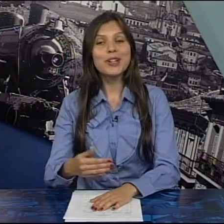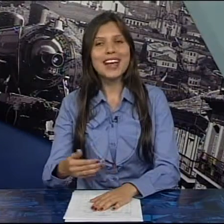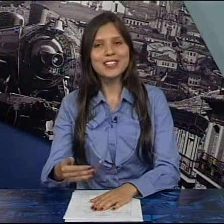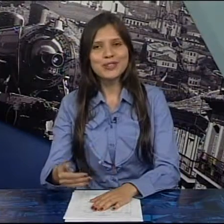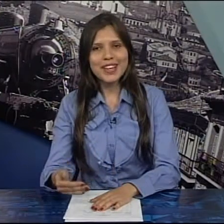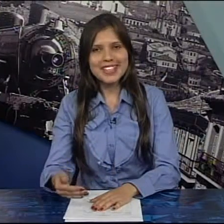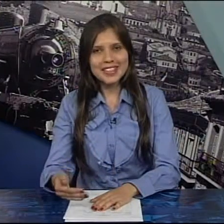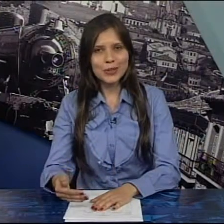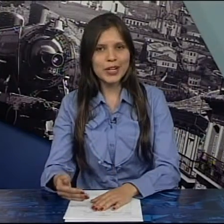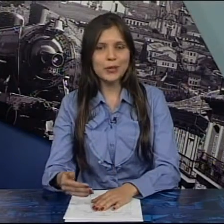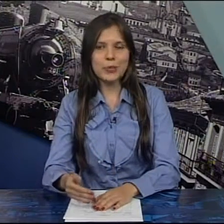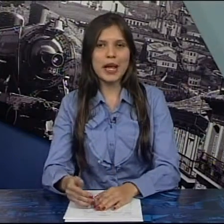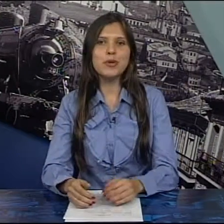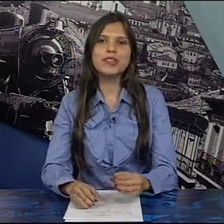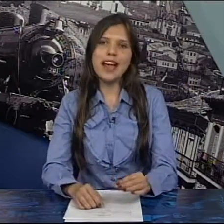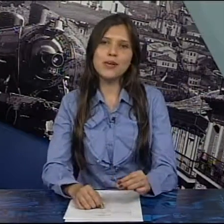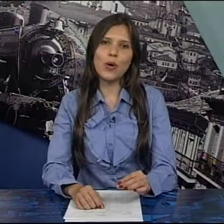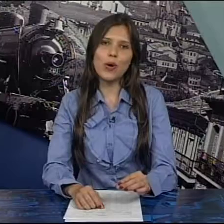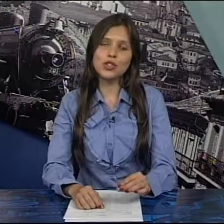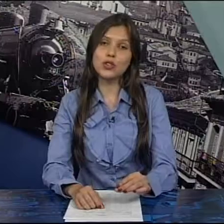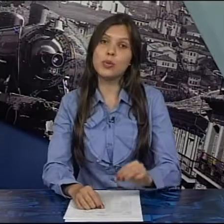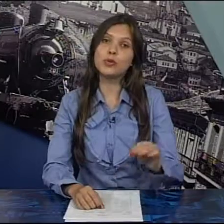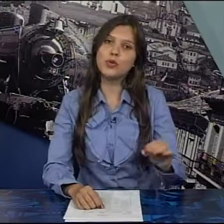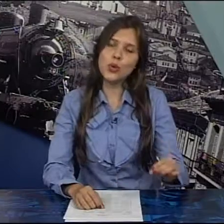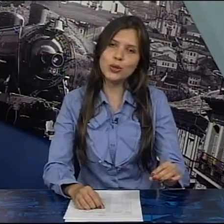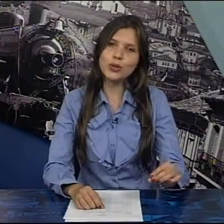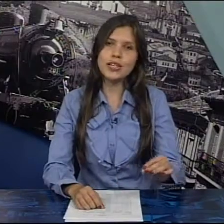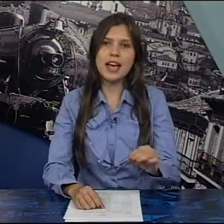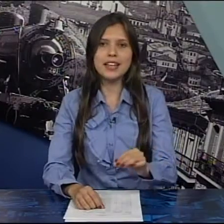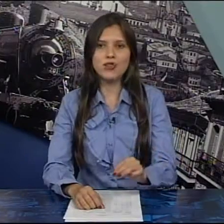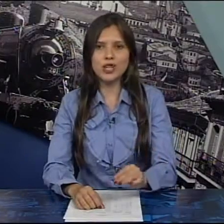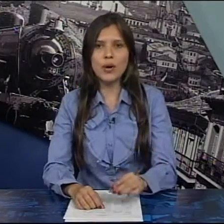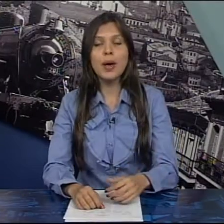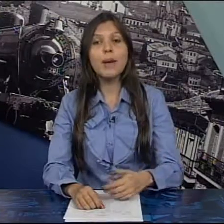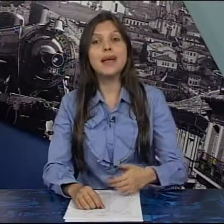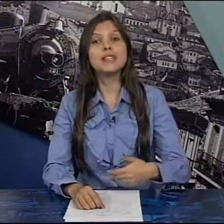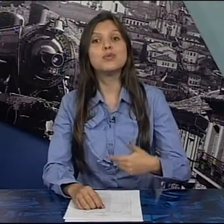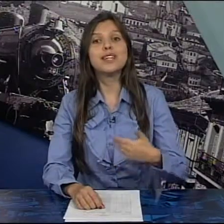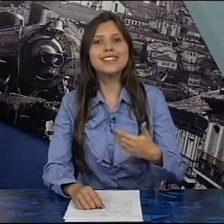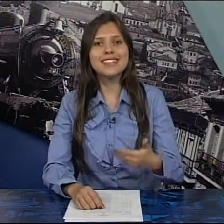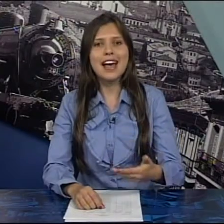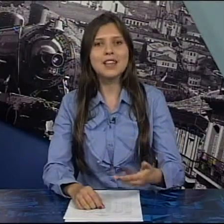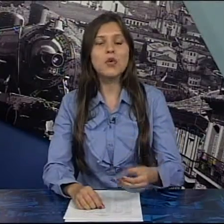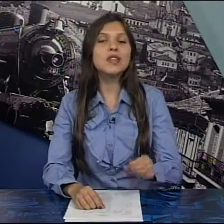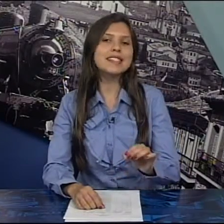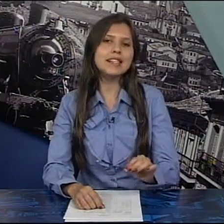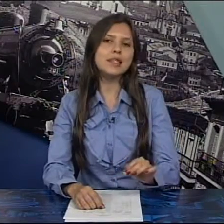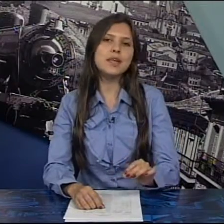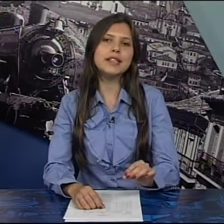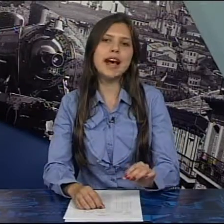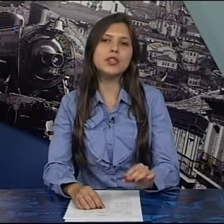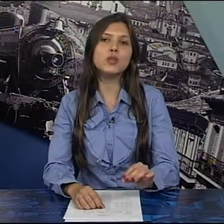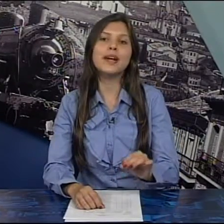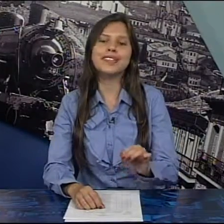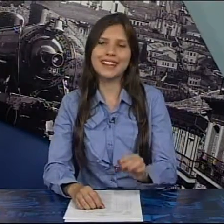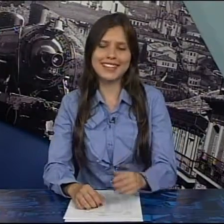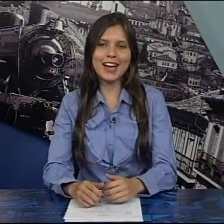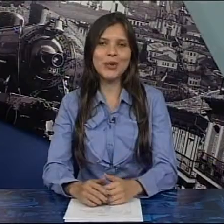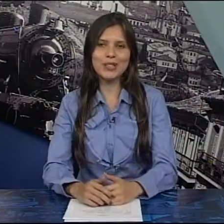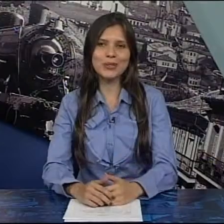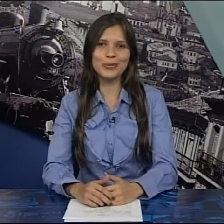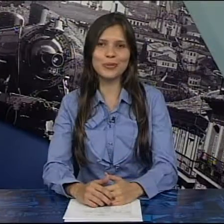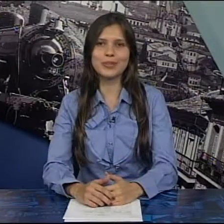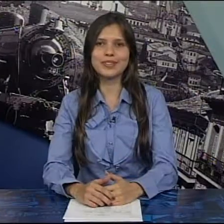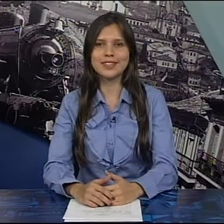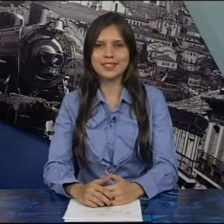Uma reportagem vencedora do prêmio Délio Rocha sobre os surdos e a religião merece um destaque quanto à sensibilidade para